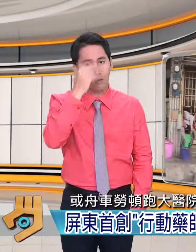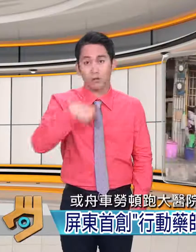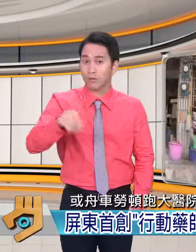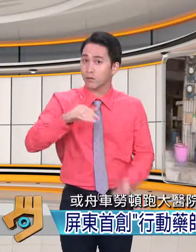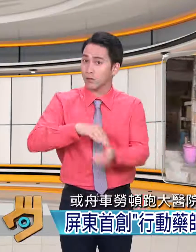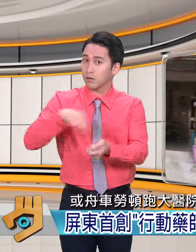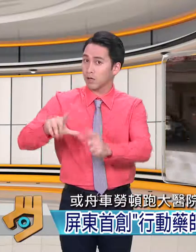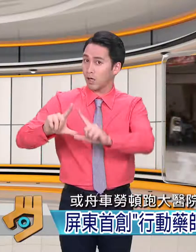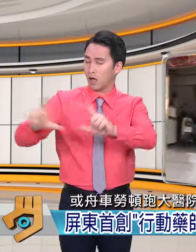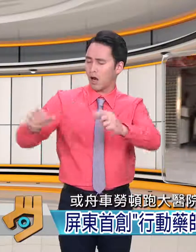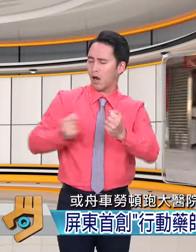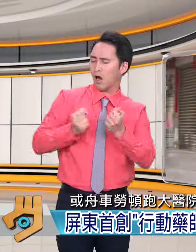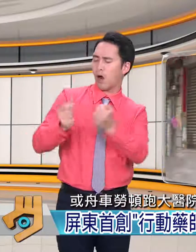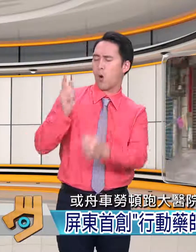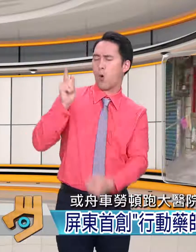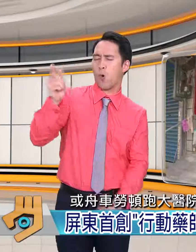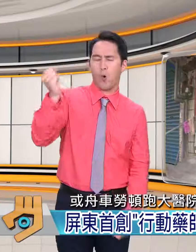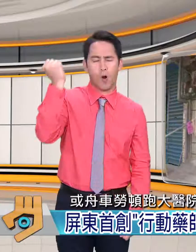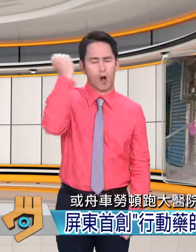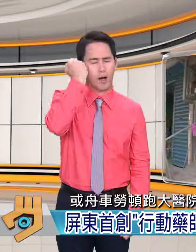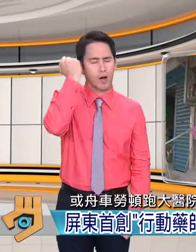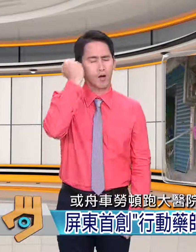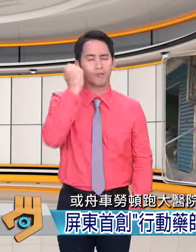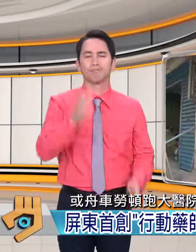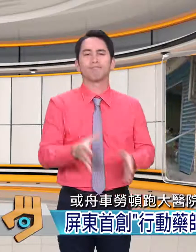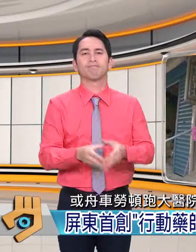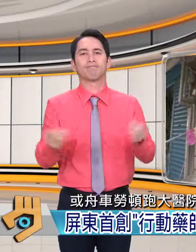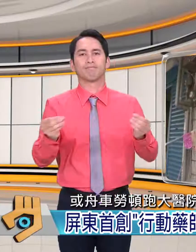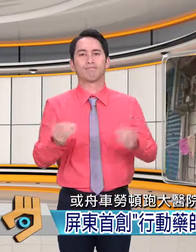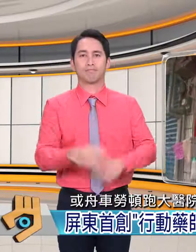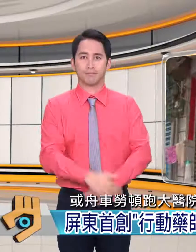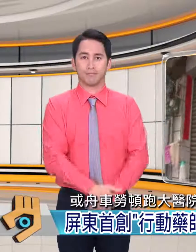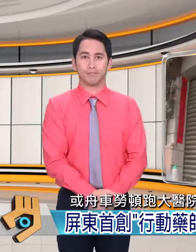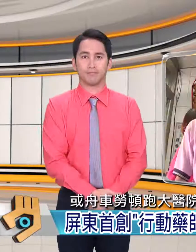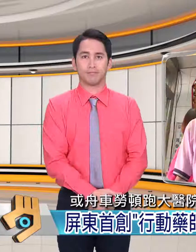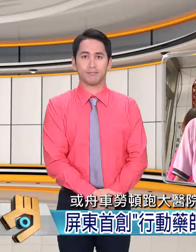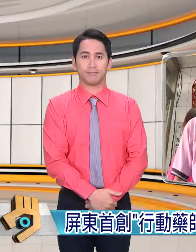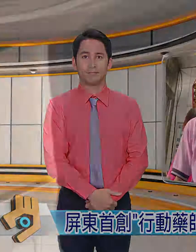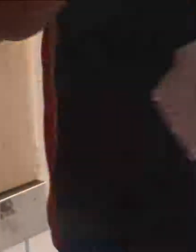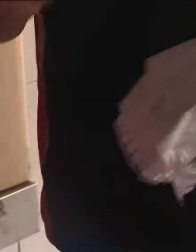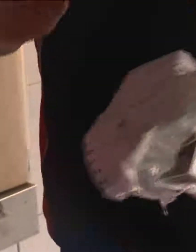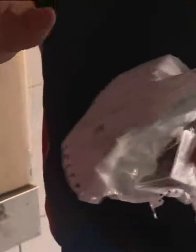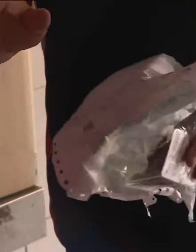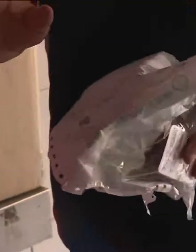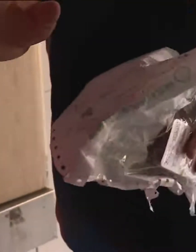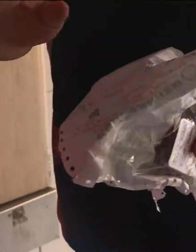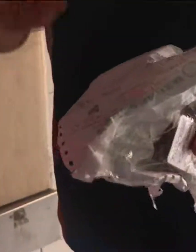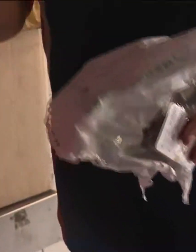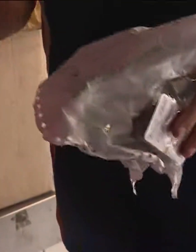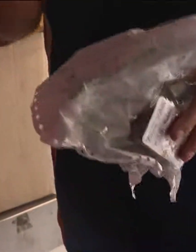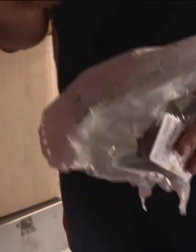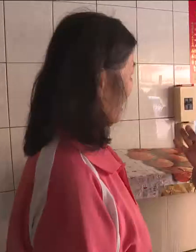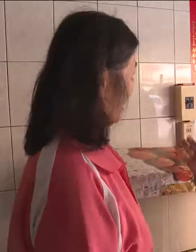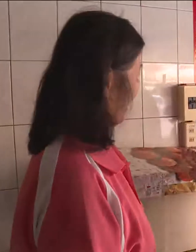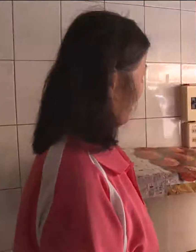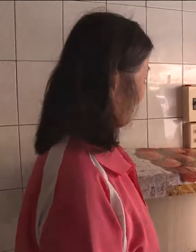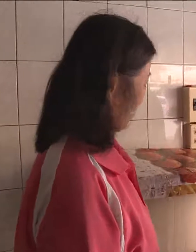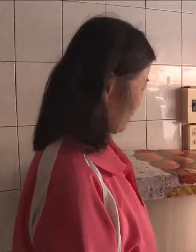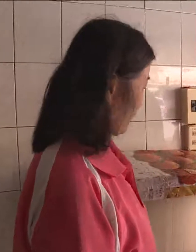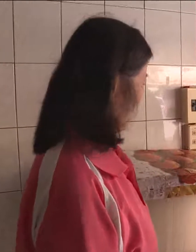便或舟车劳顿跑大医院的辛苦。 我阿父做工，我得惊，所以先开里面还的。 所以会